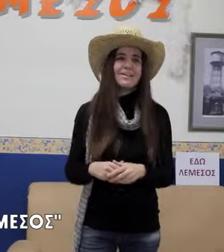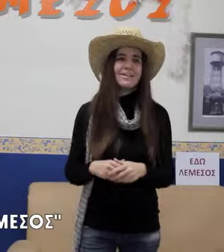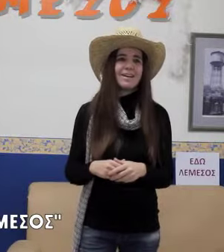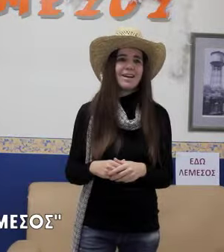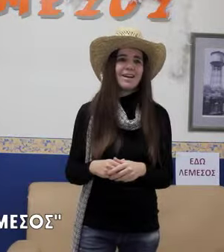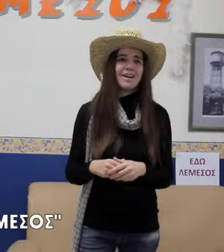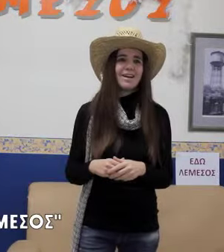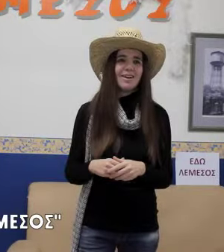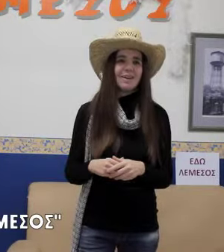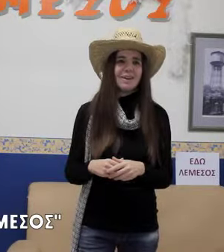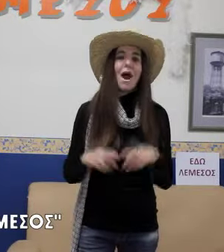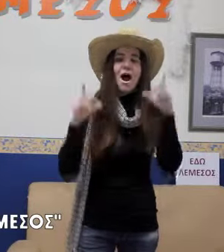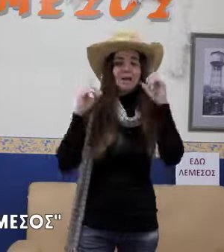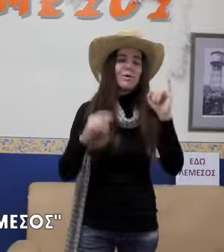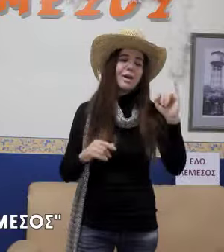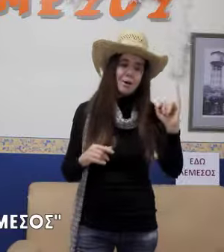και Αγίου Ιωάννη.